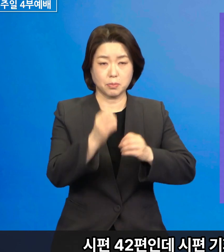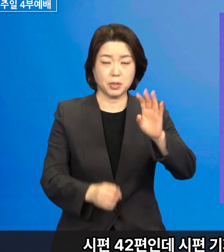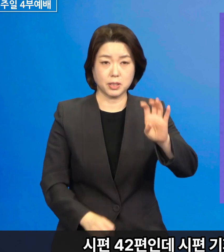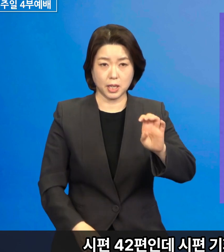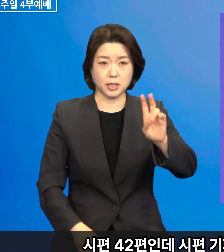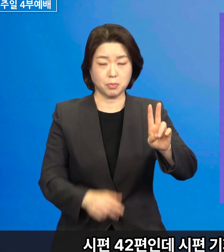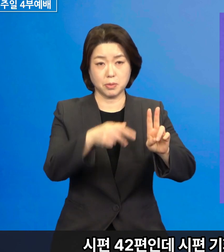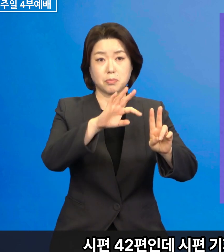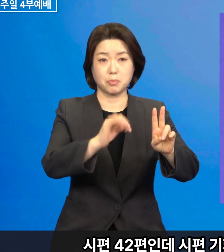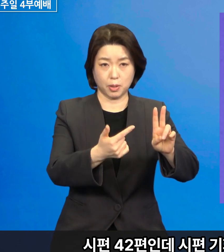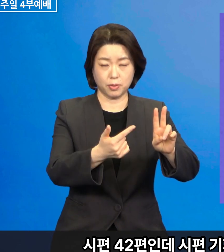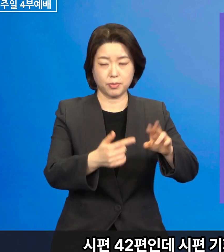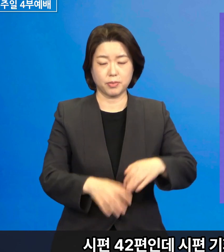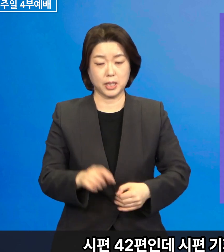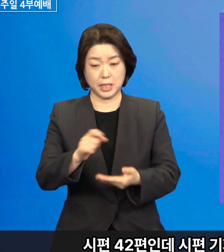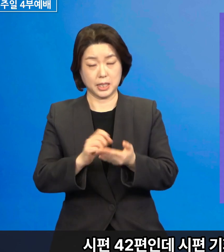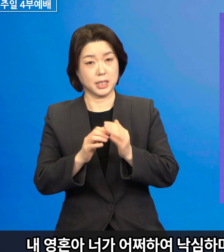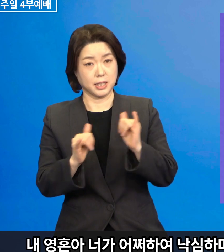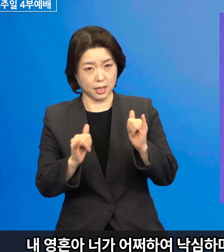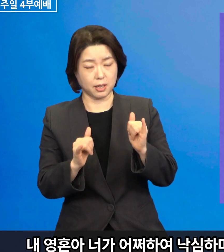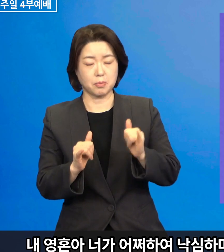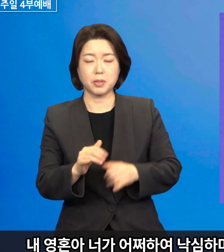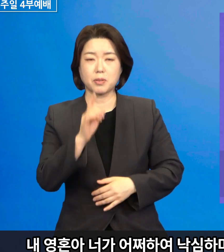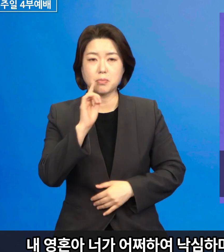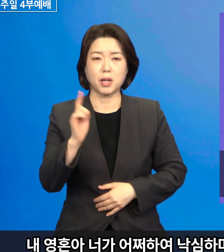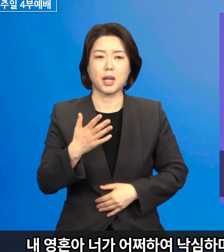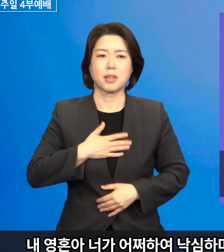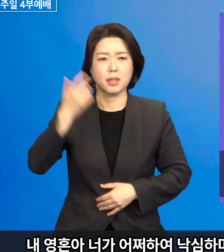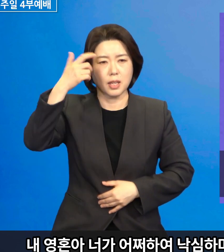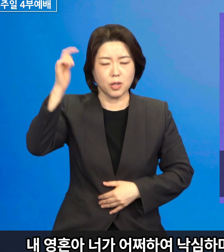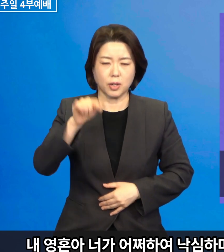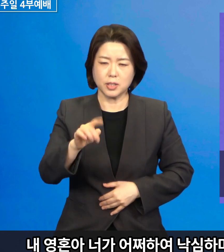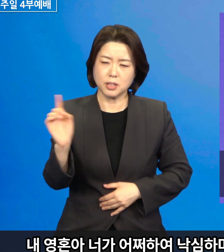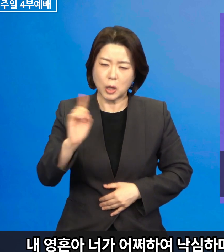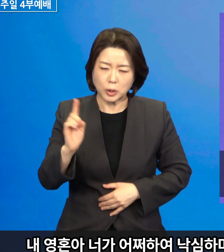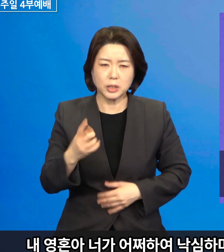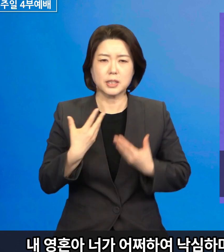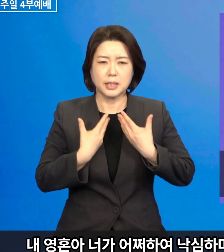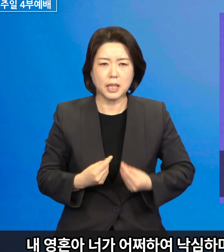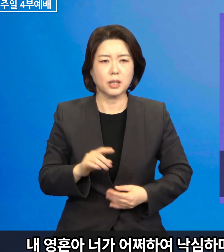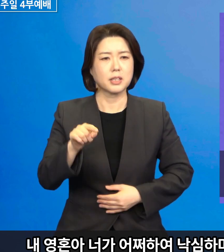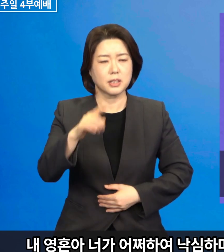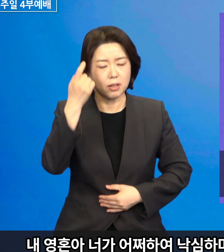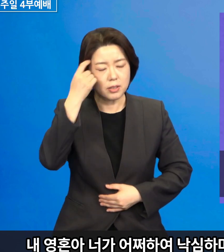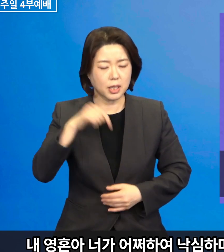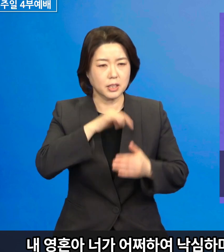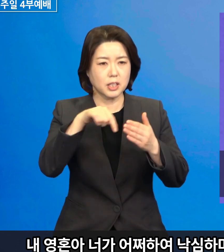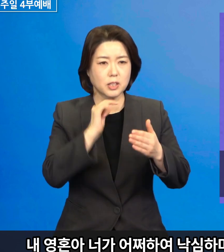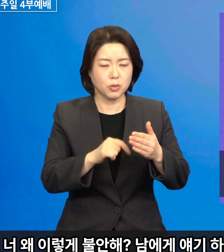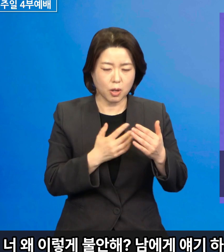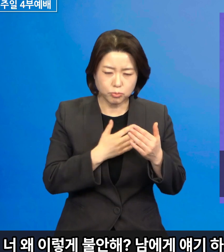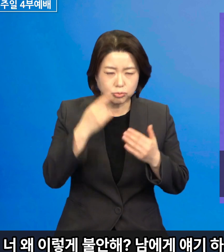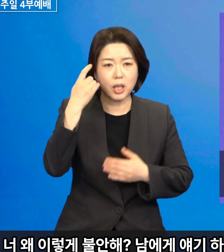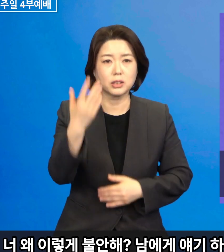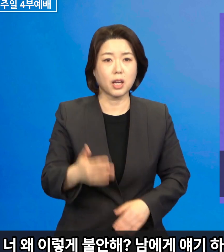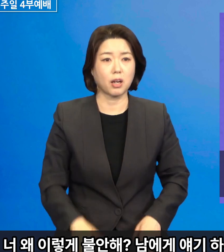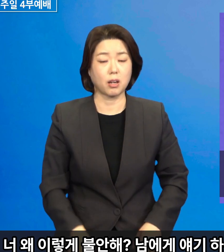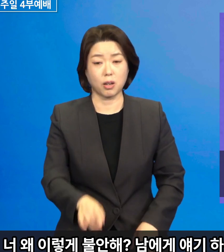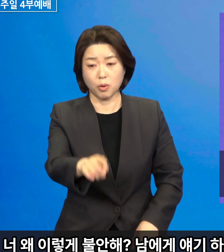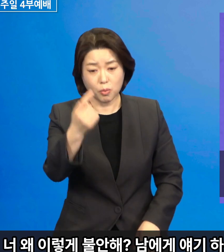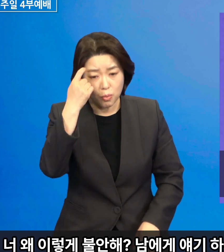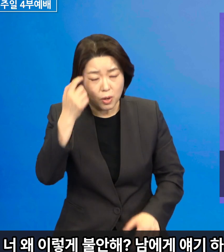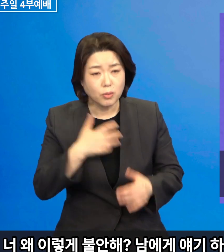시편 기자가 이렇게 얘기를 합니다. 내 영혼아 너가 어찌하여 낙심하며 어찌하여 내 속에서 불안해하느냐? 너 왜 이렇게